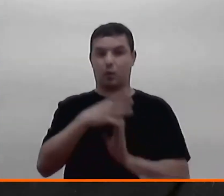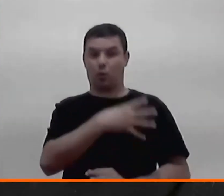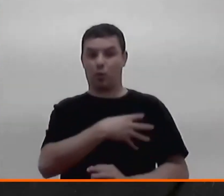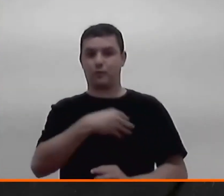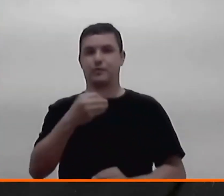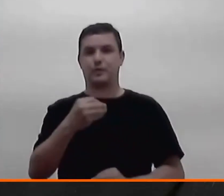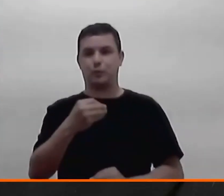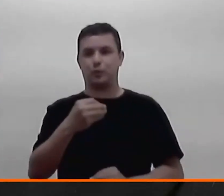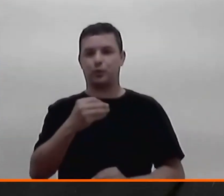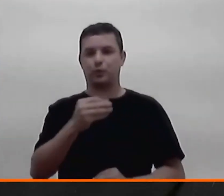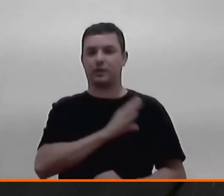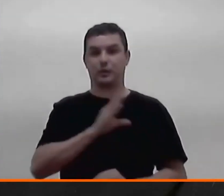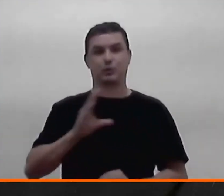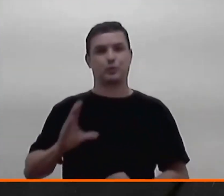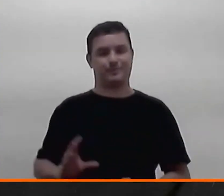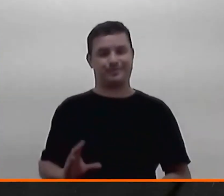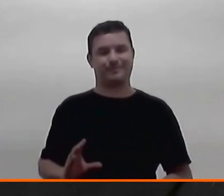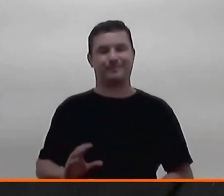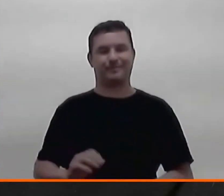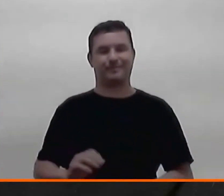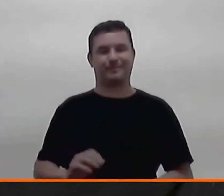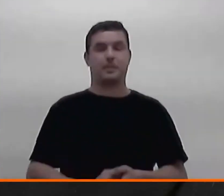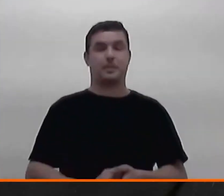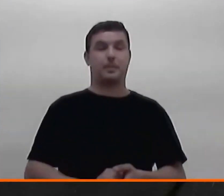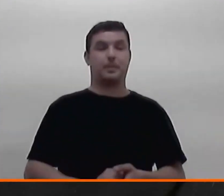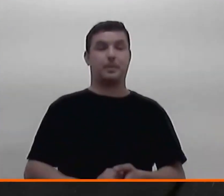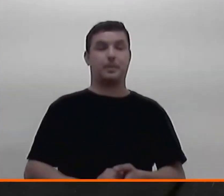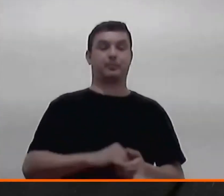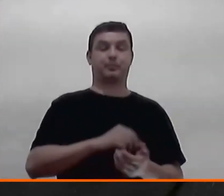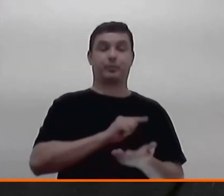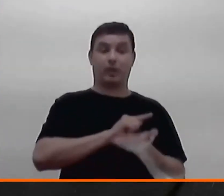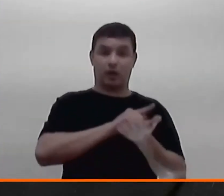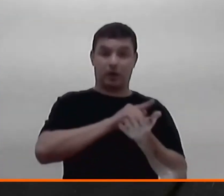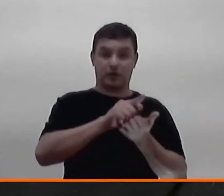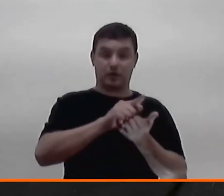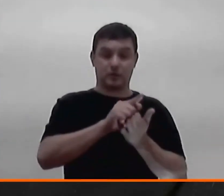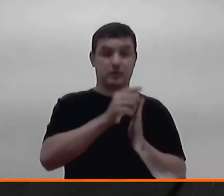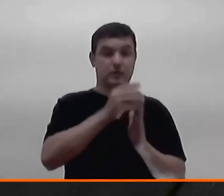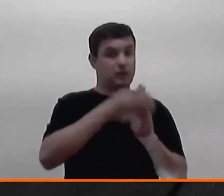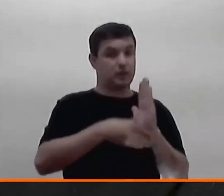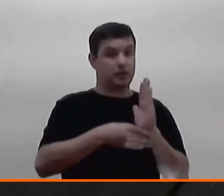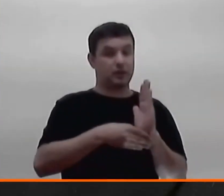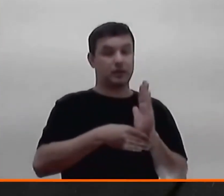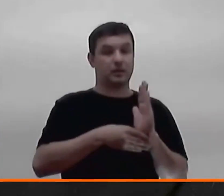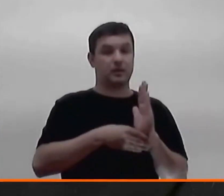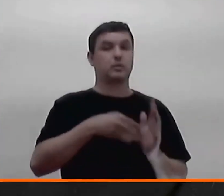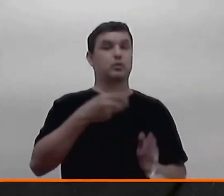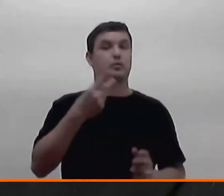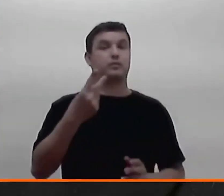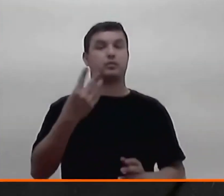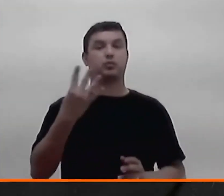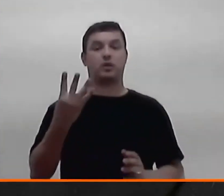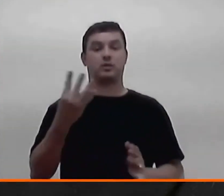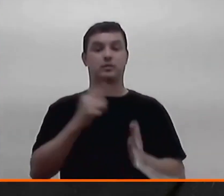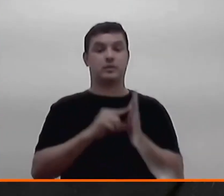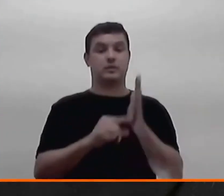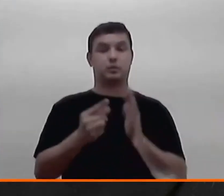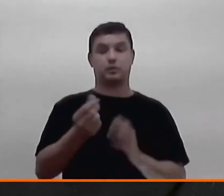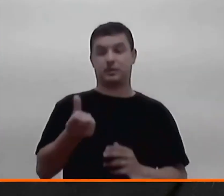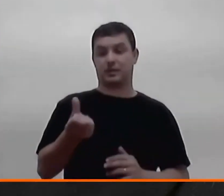mesmo capítulo 24, versículo 60. É um